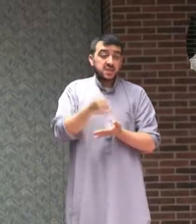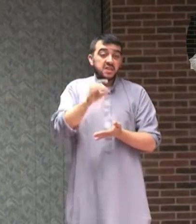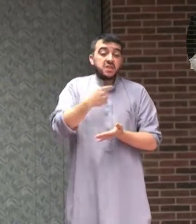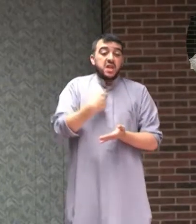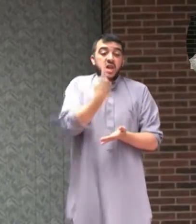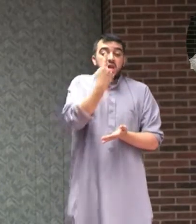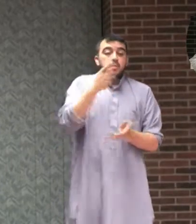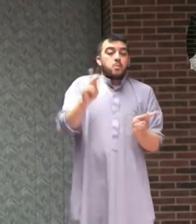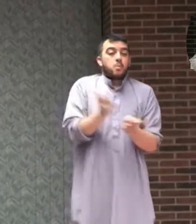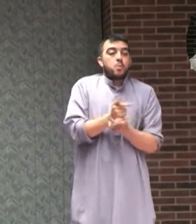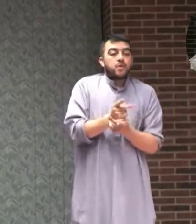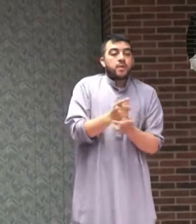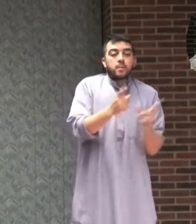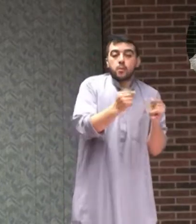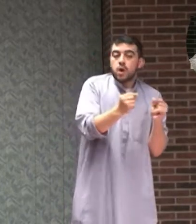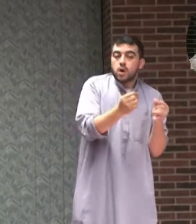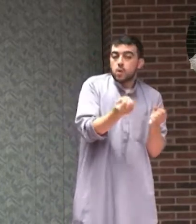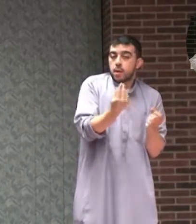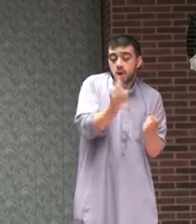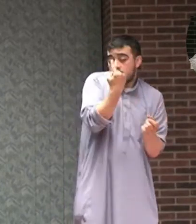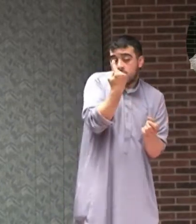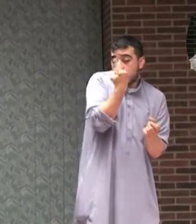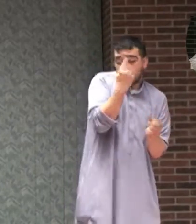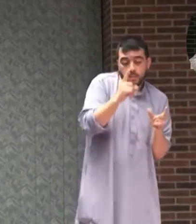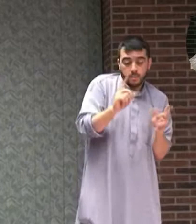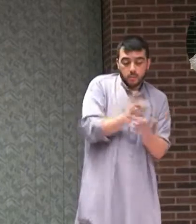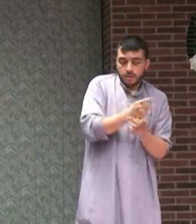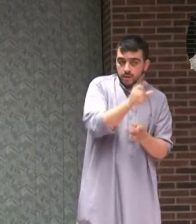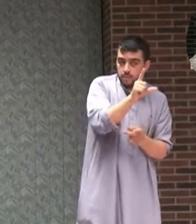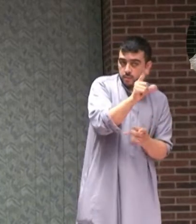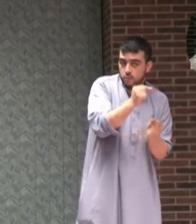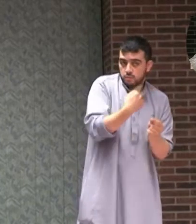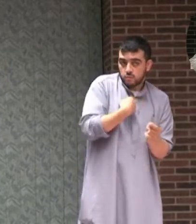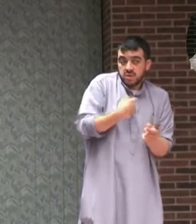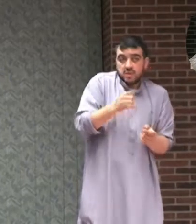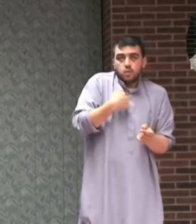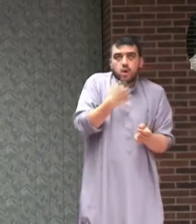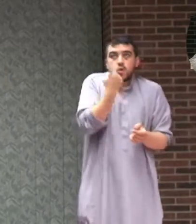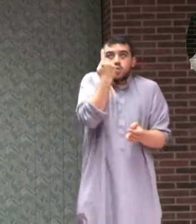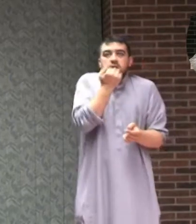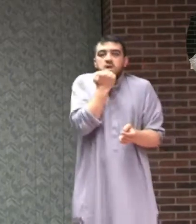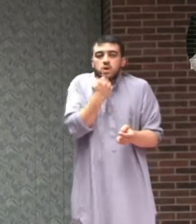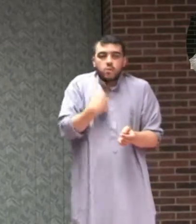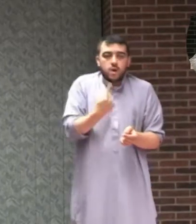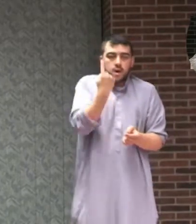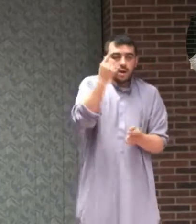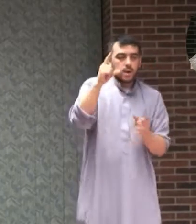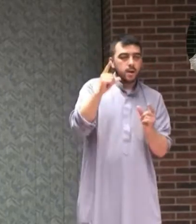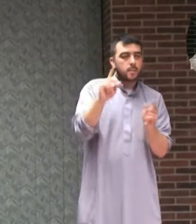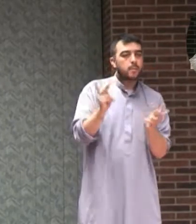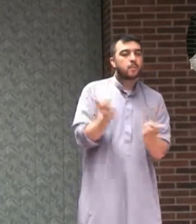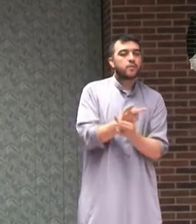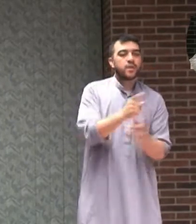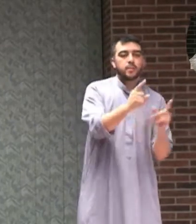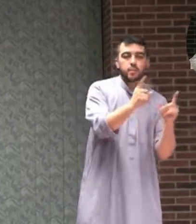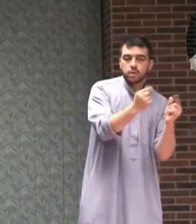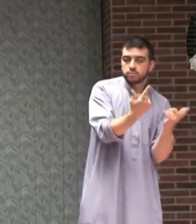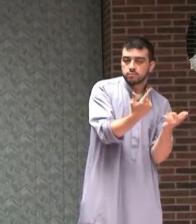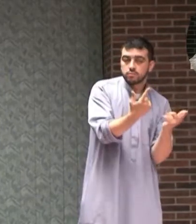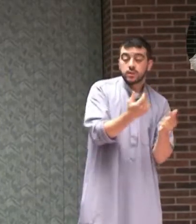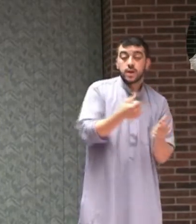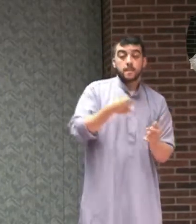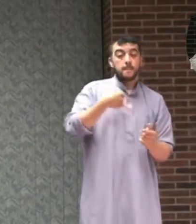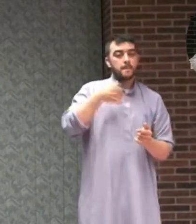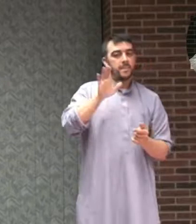ne soit rétribué que d'une seyyi'a. Et par sa miséricorde également, il a fait en sorte que